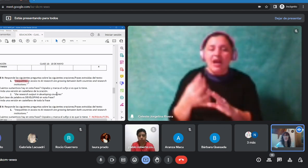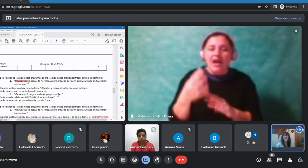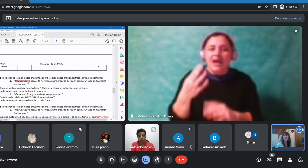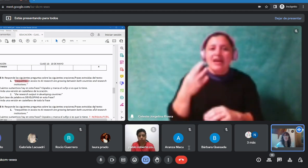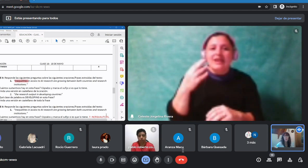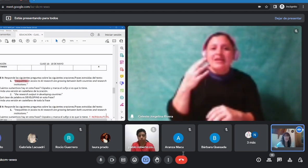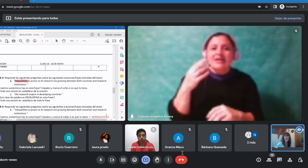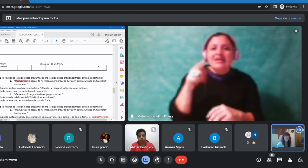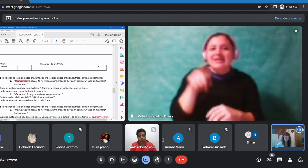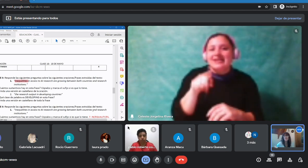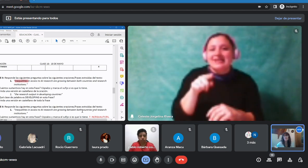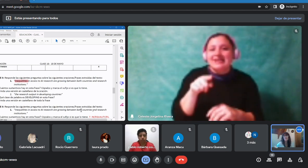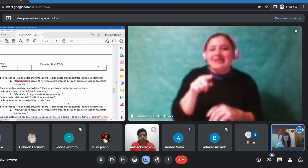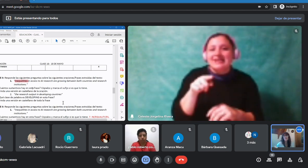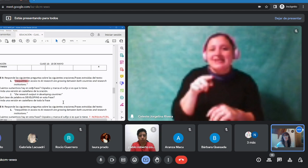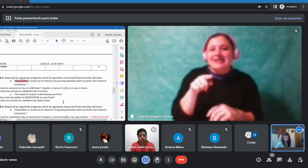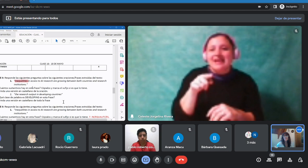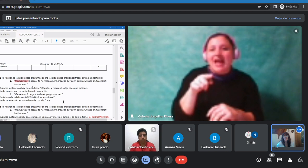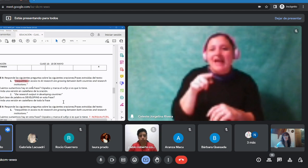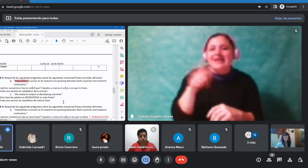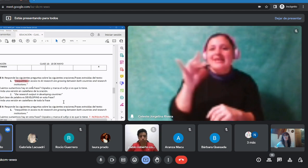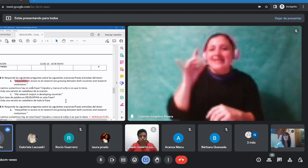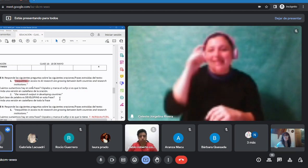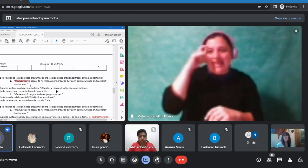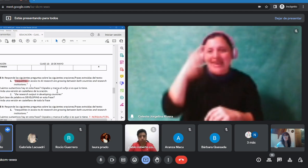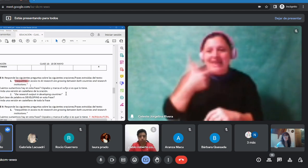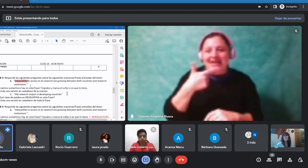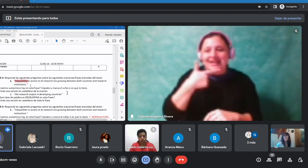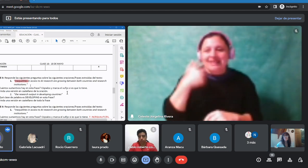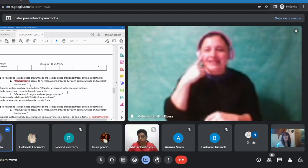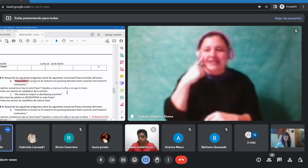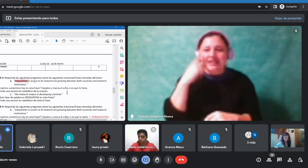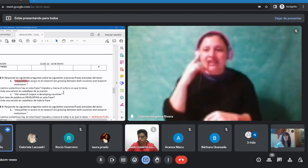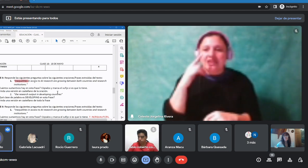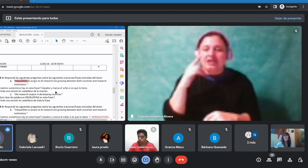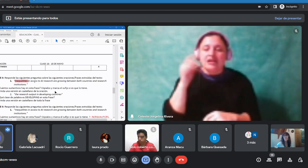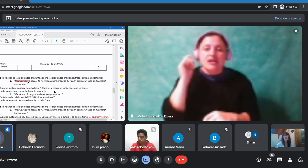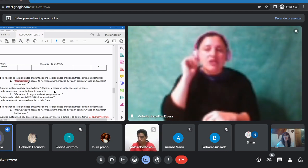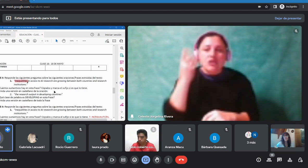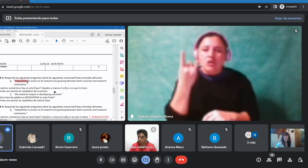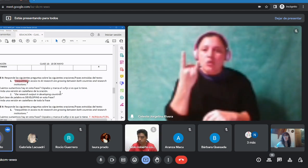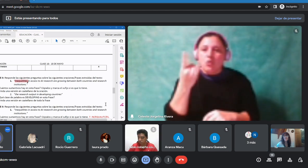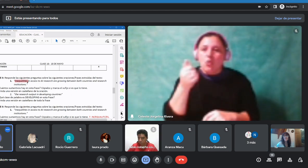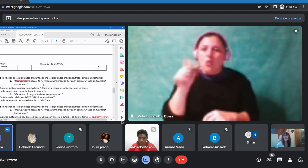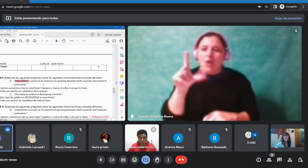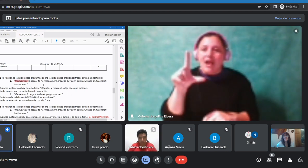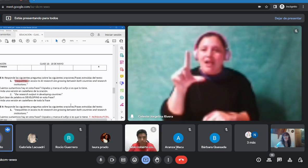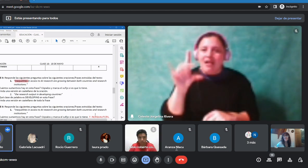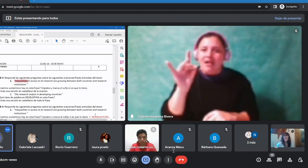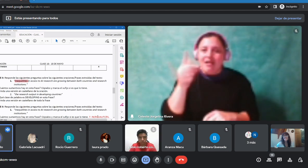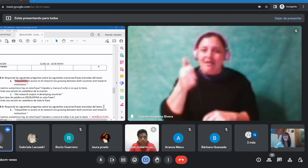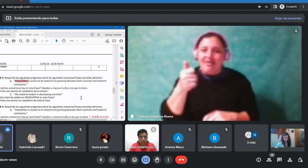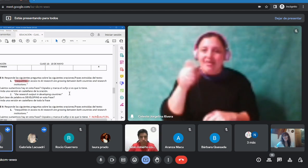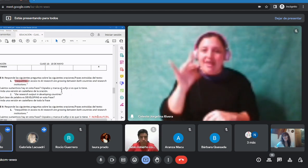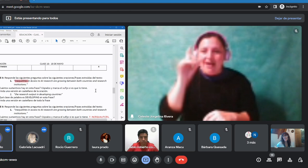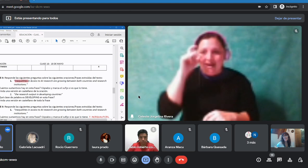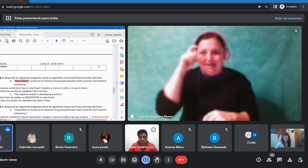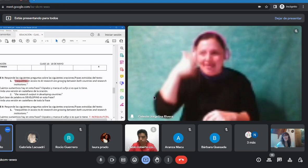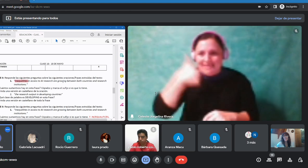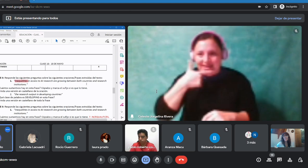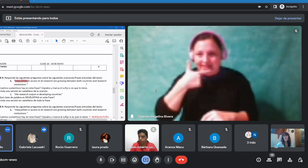sería desigualdades. Entonces, tenemos que separarlos en tres. Tiene tres. Sí,